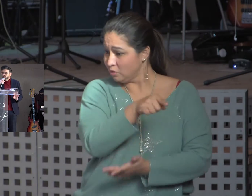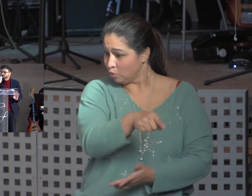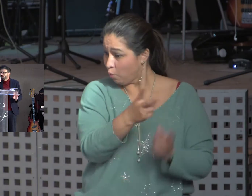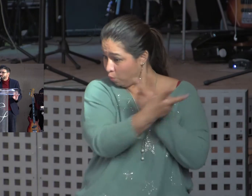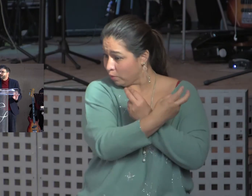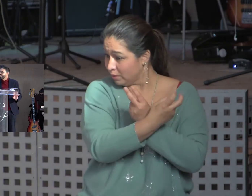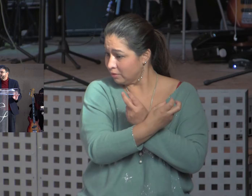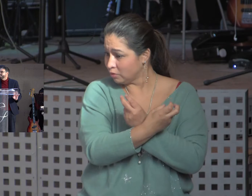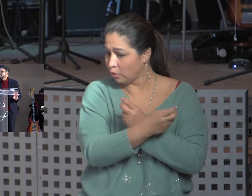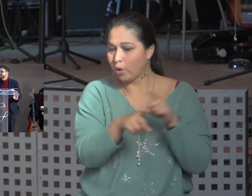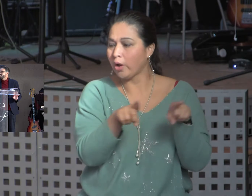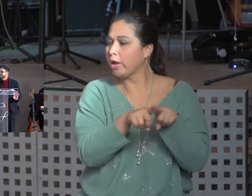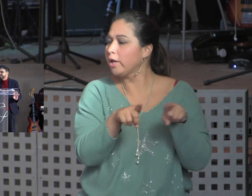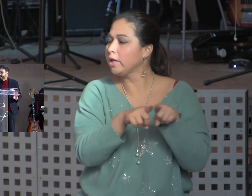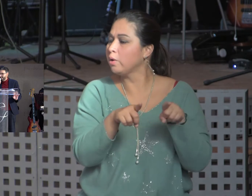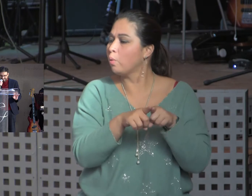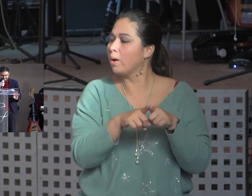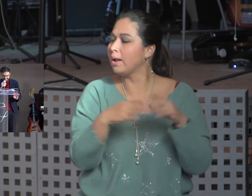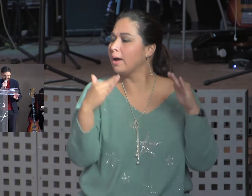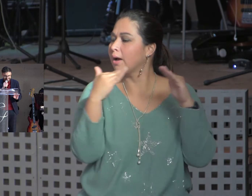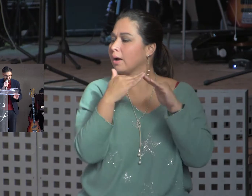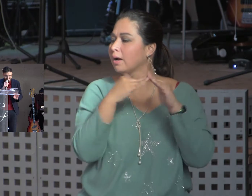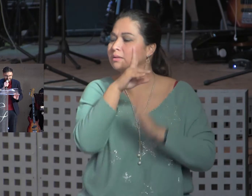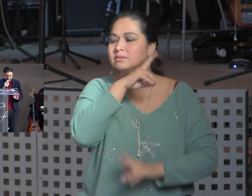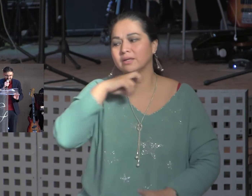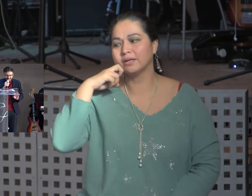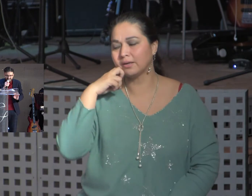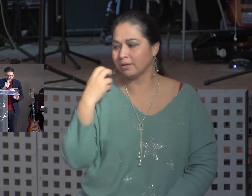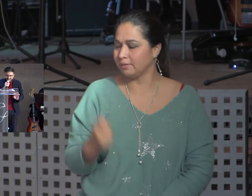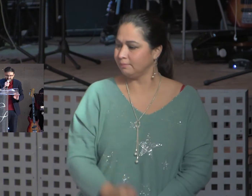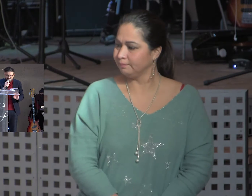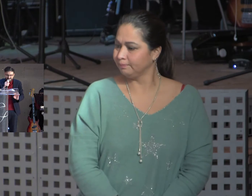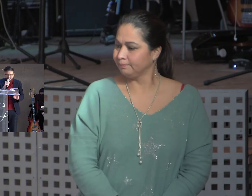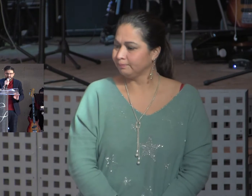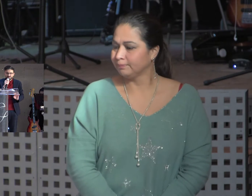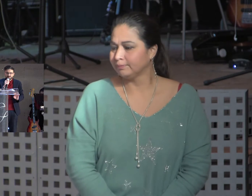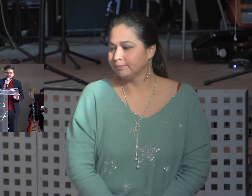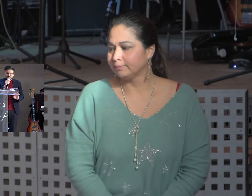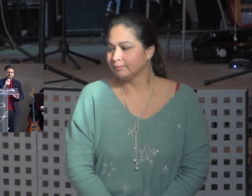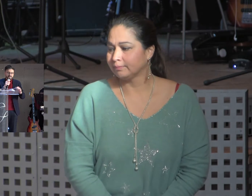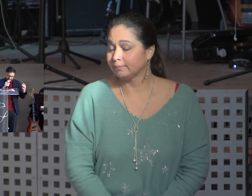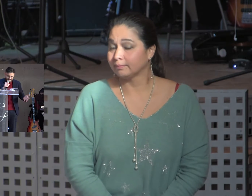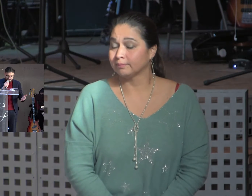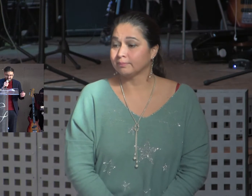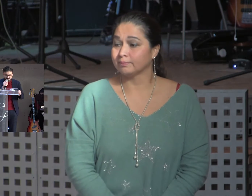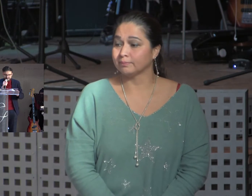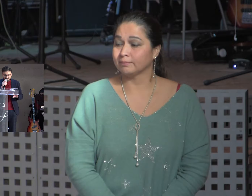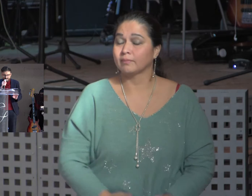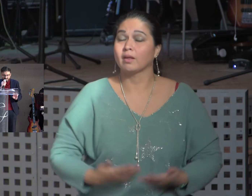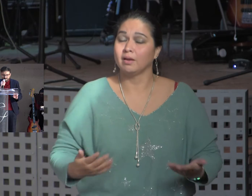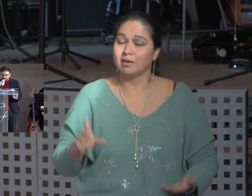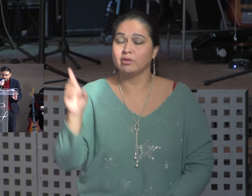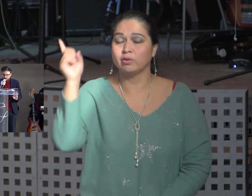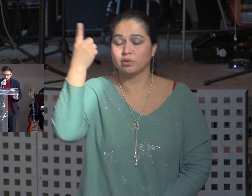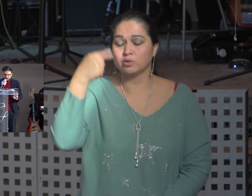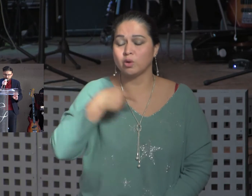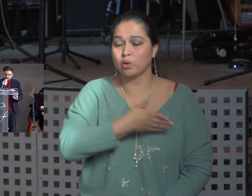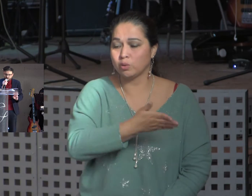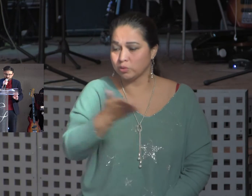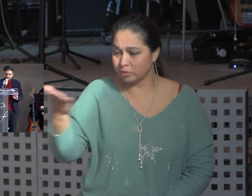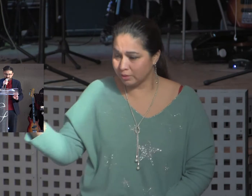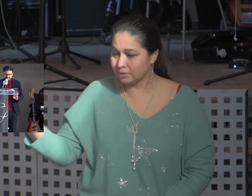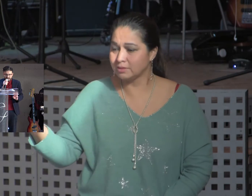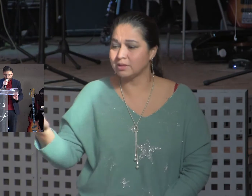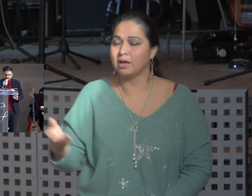huesos son la casa de Israel. He aquí, ellos dicen, la casa de Israel,